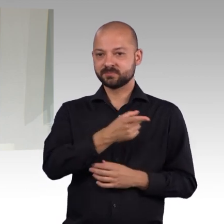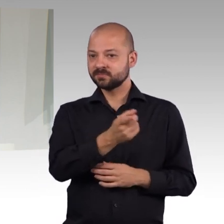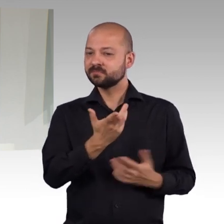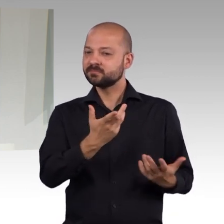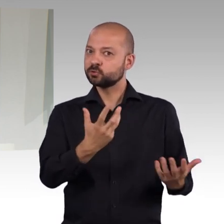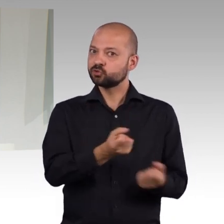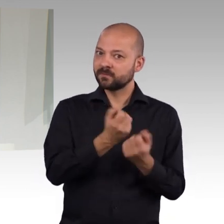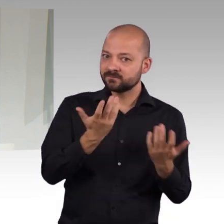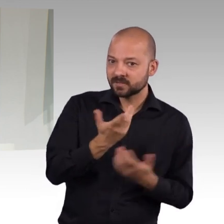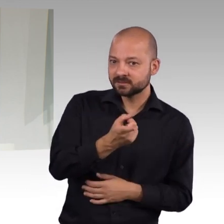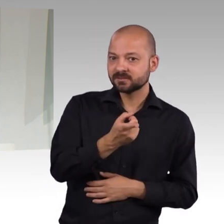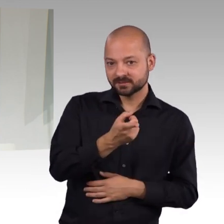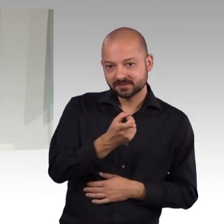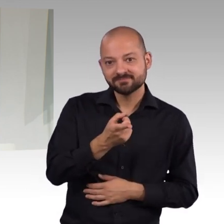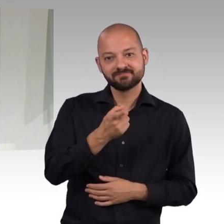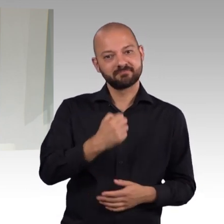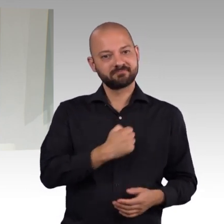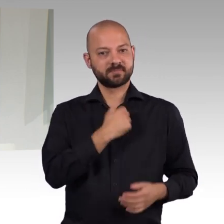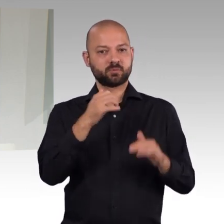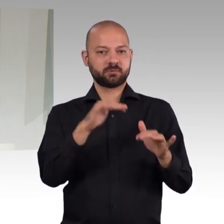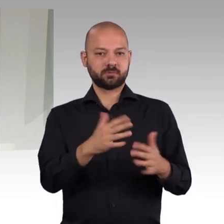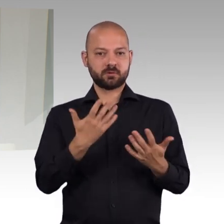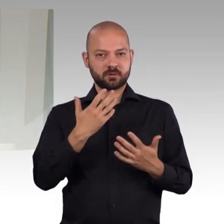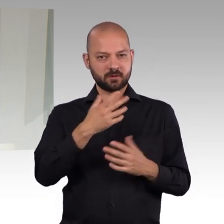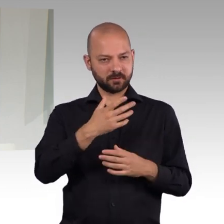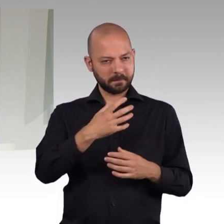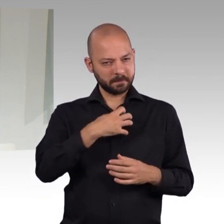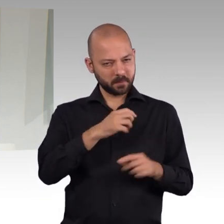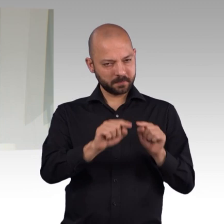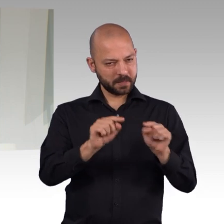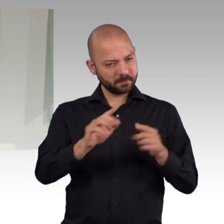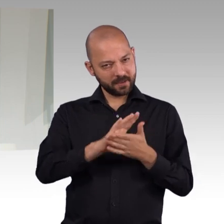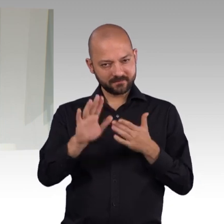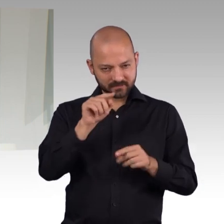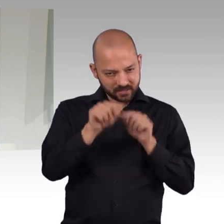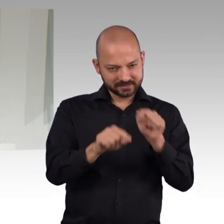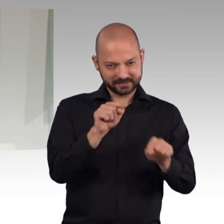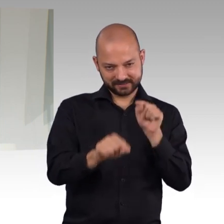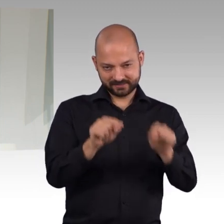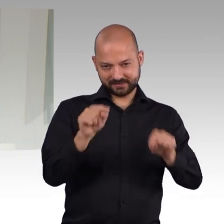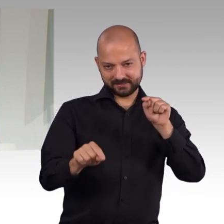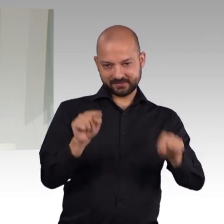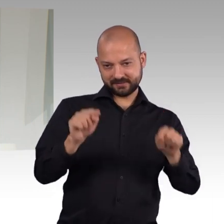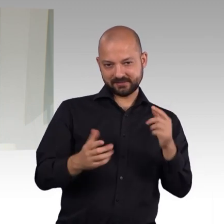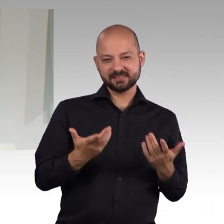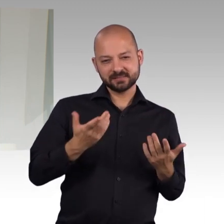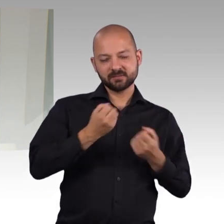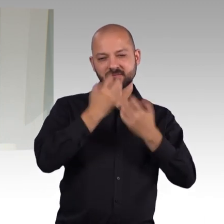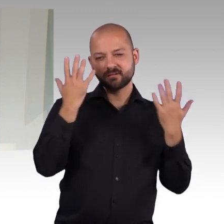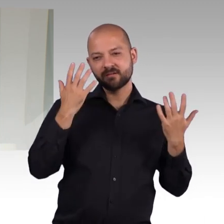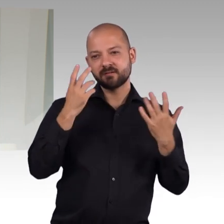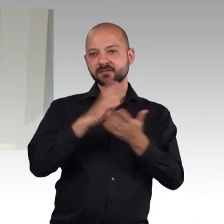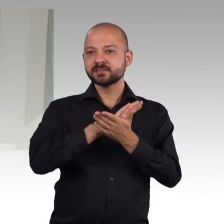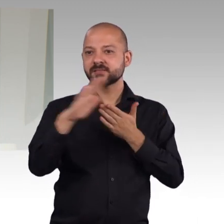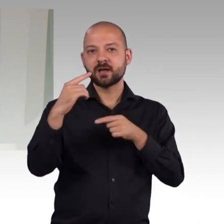heute haben, ist die transparenteste Bundeswehr, die wir jemals hatten. Und ich habe Ihnen beispielhaft mal